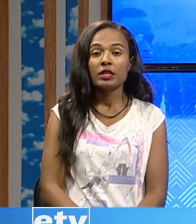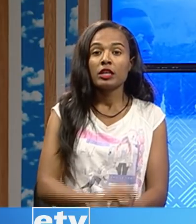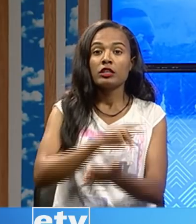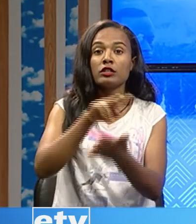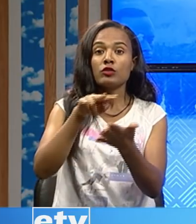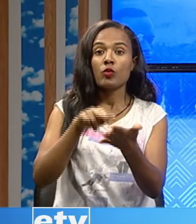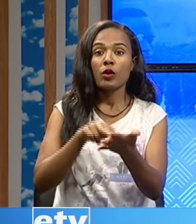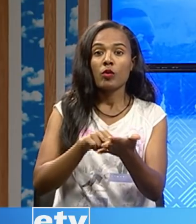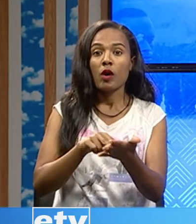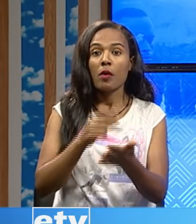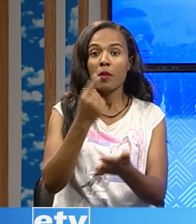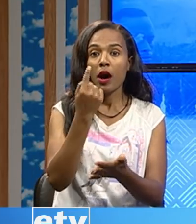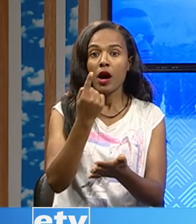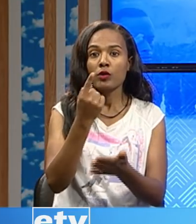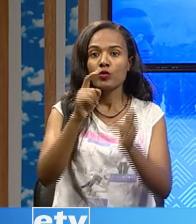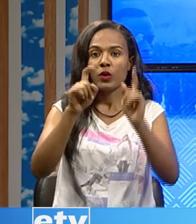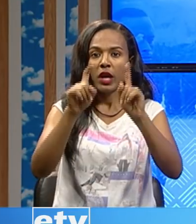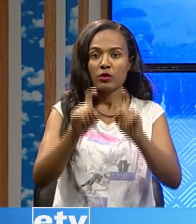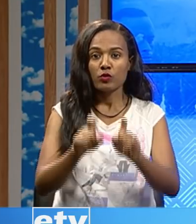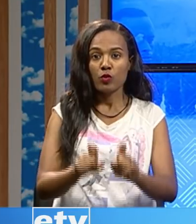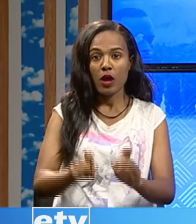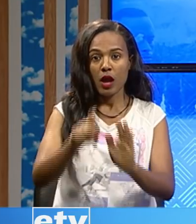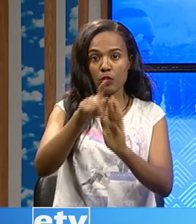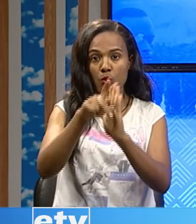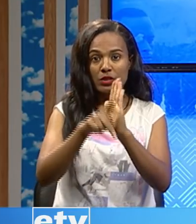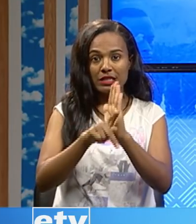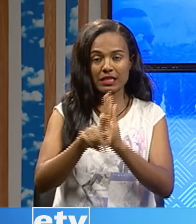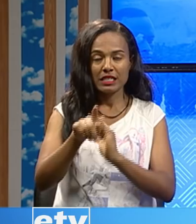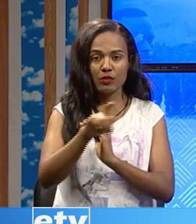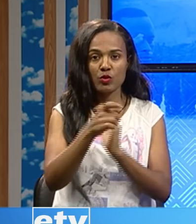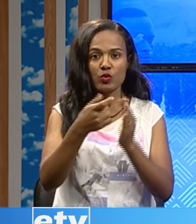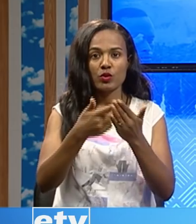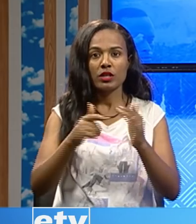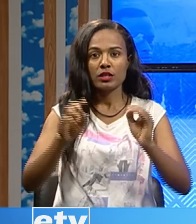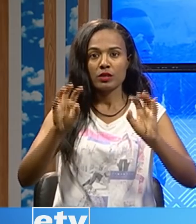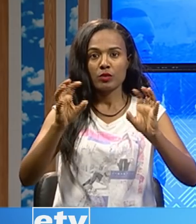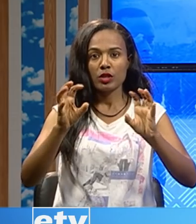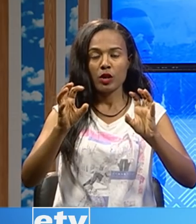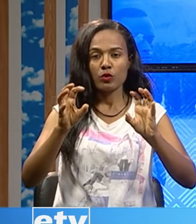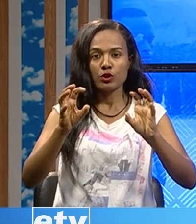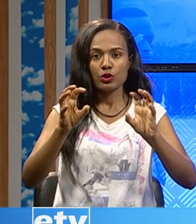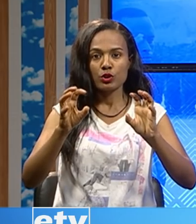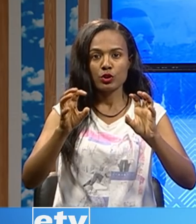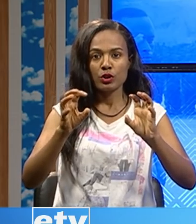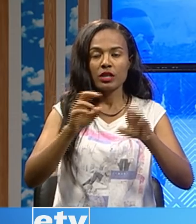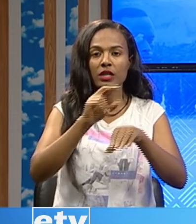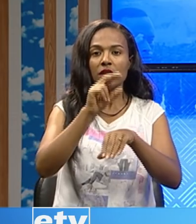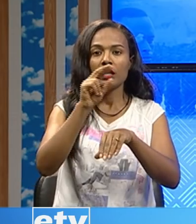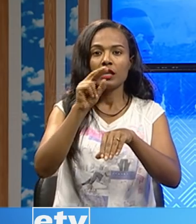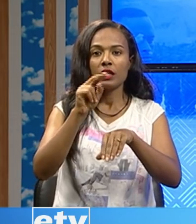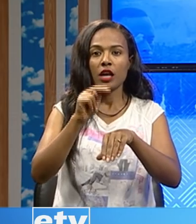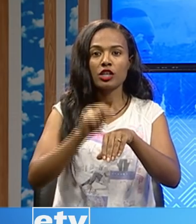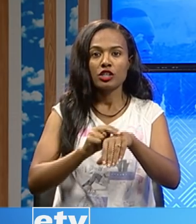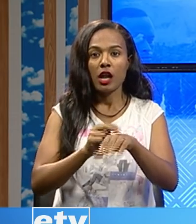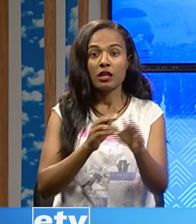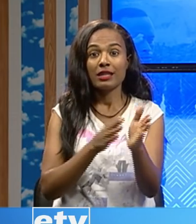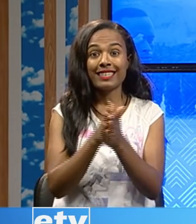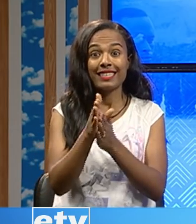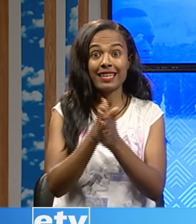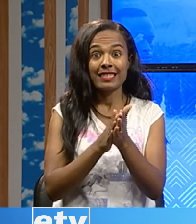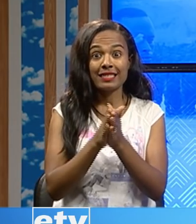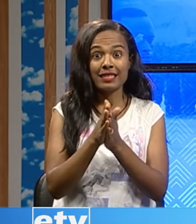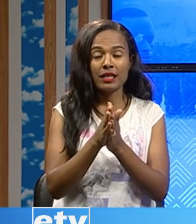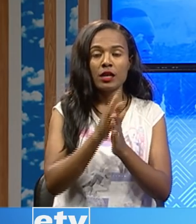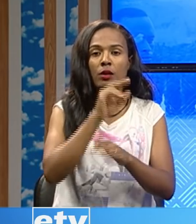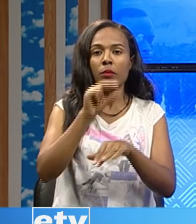ሲቋቋም አንዱ የኤዲቶሪያል ፖሊሲው የሚሆነው የእነዚህ ሚዲያዎች ናሽናል ኢንተረስትን የነሱን ሀገር